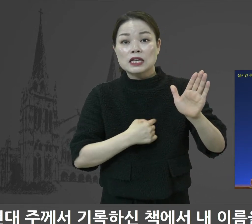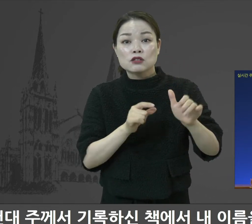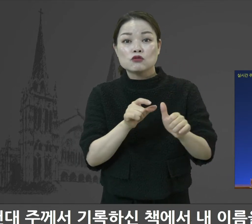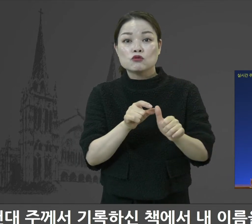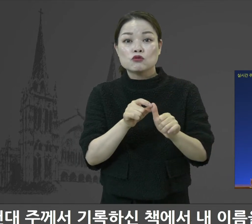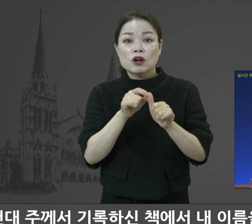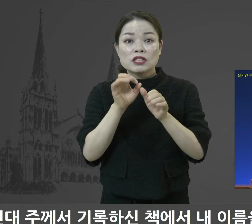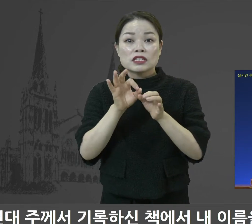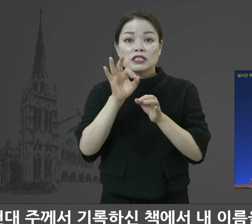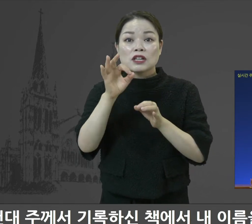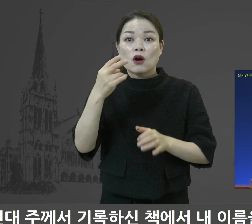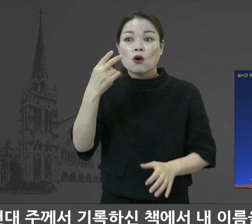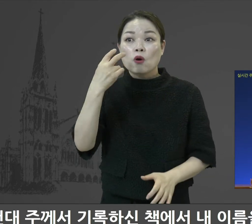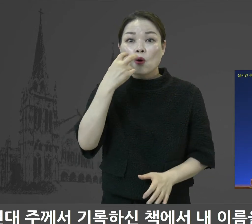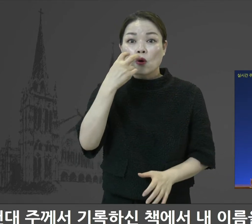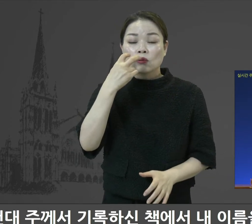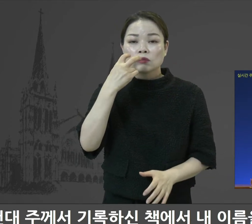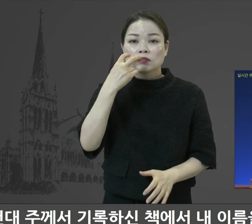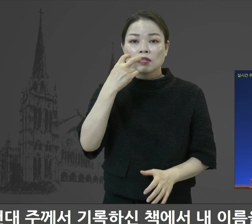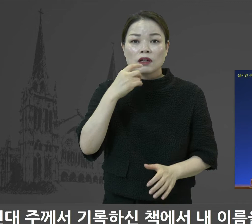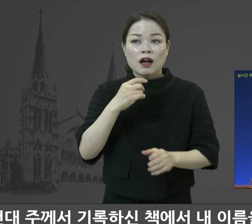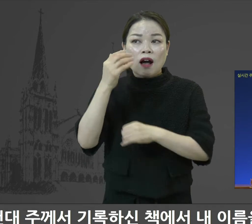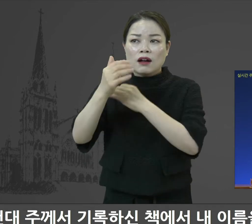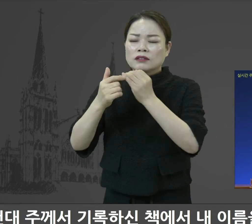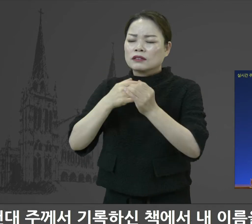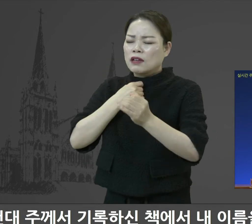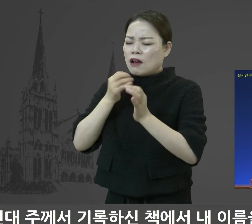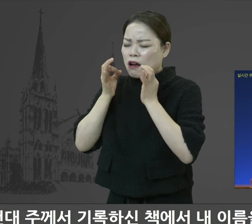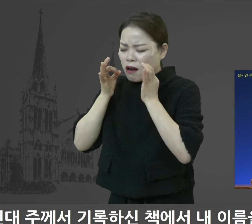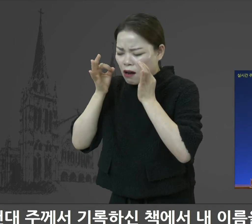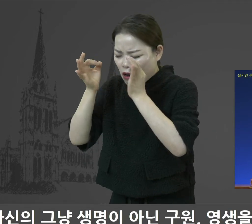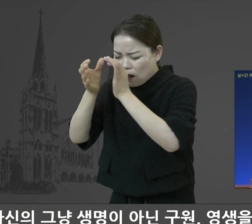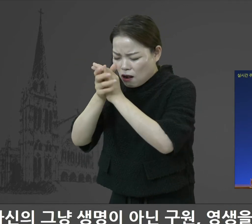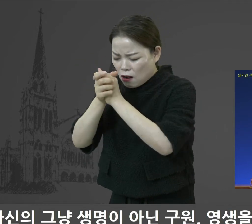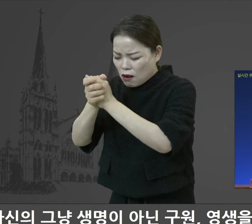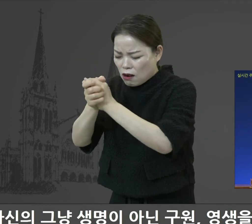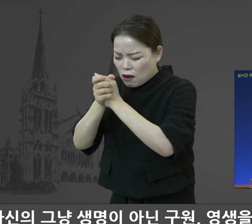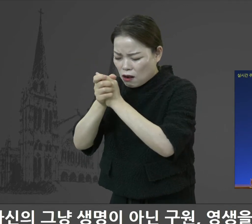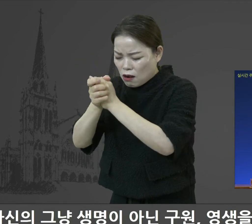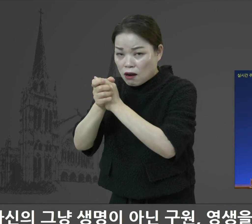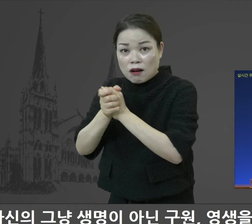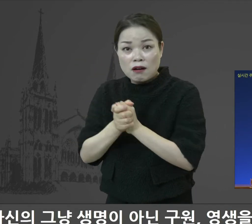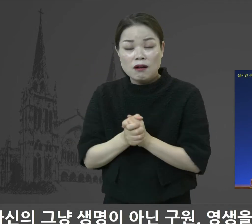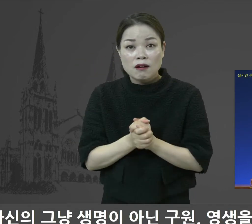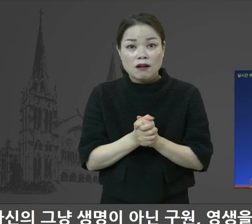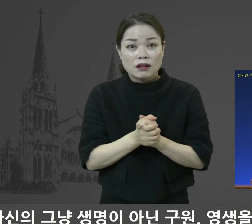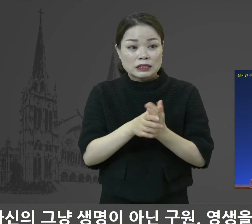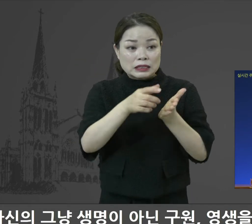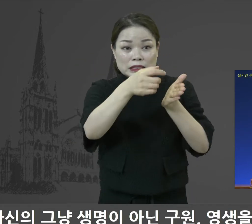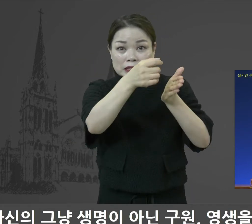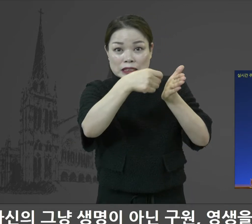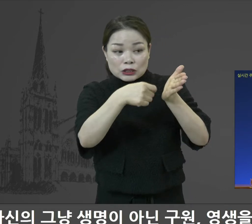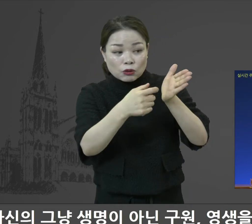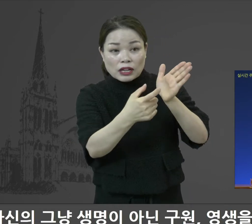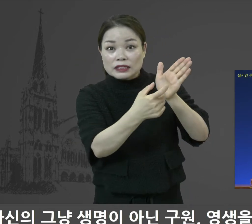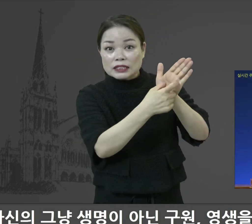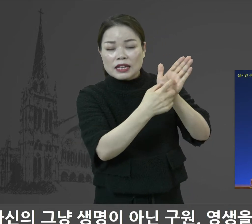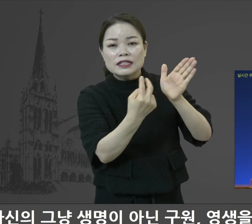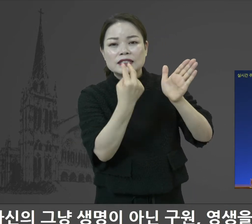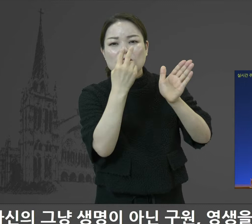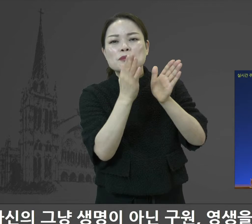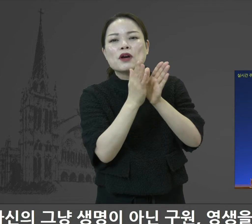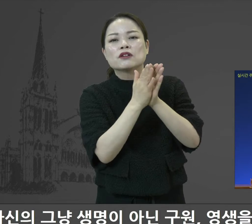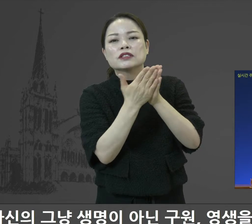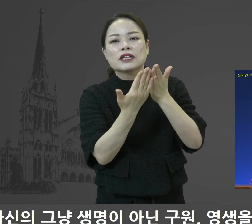구원 영생을 담보로 하나님께 청원하고 있는 겁니다. 여기 아마 기록하신 책이라는 것은